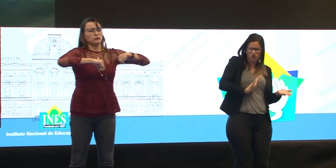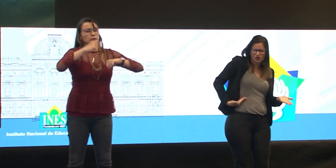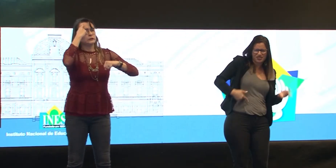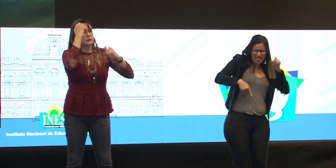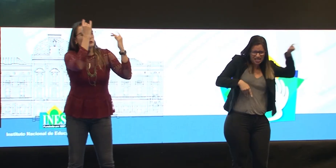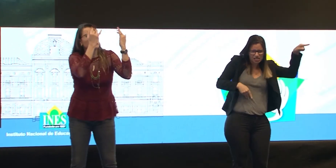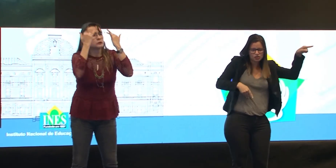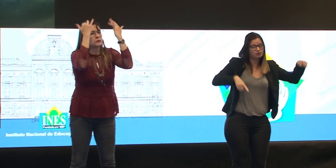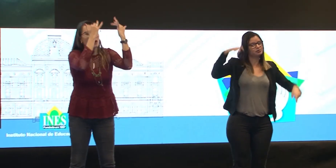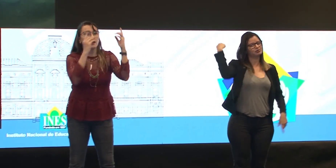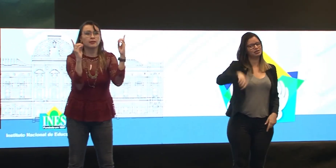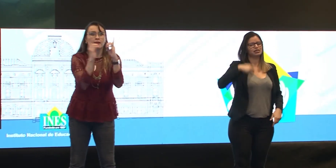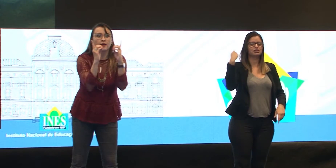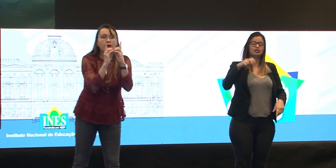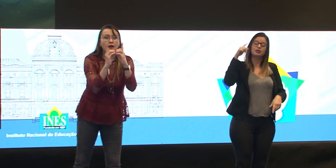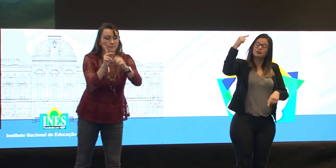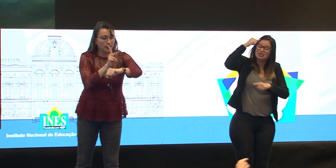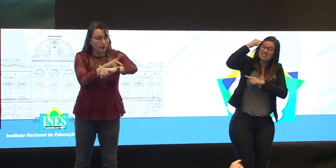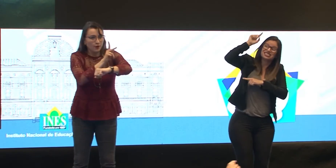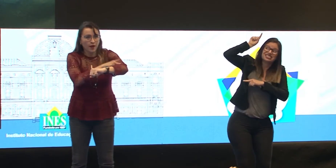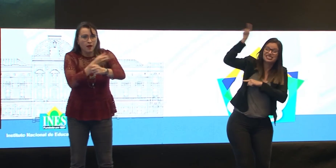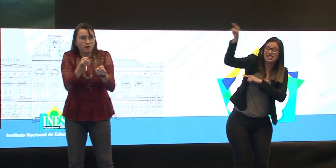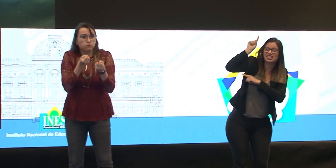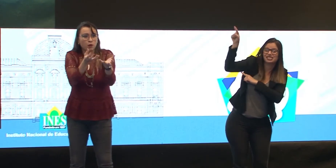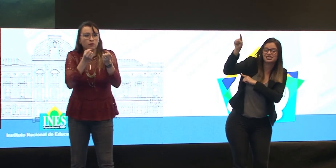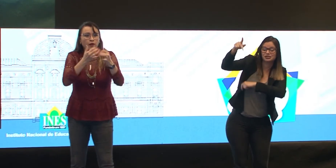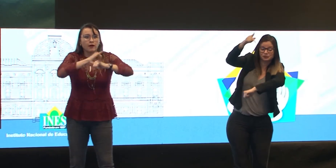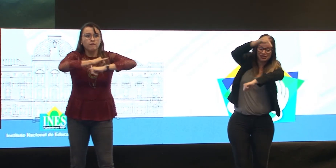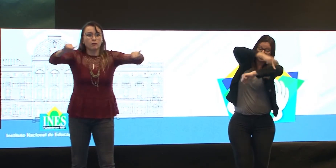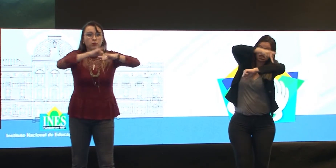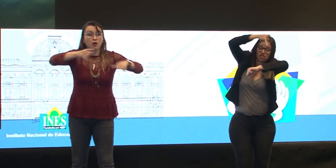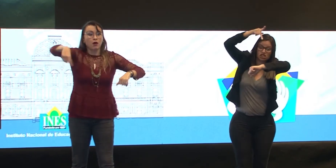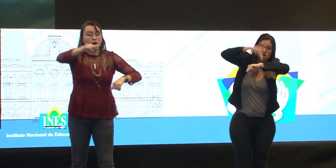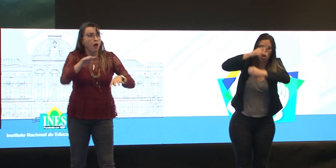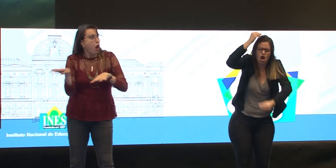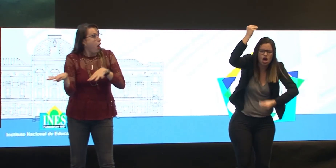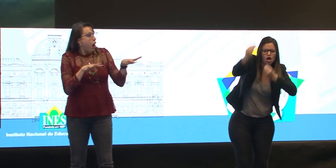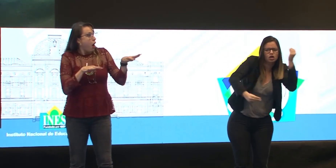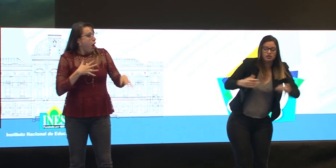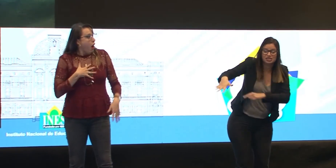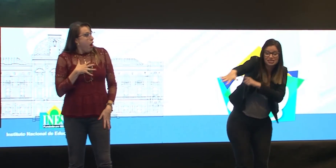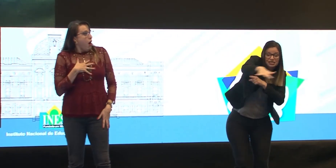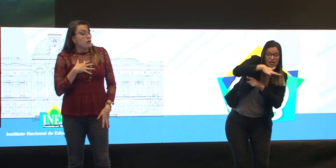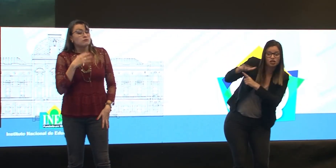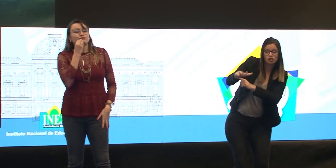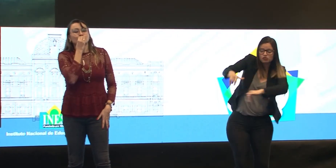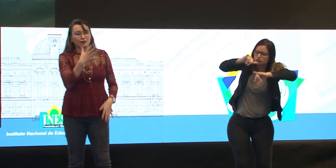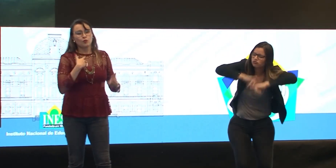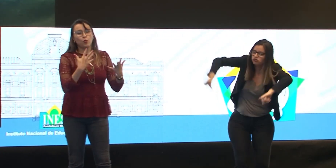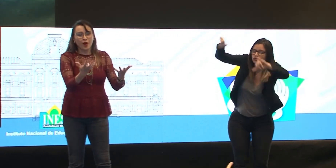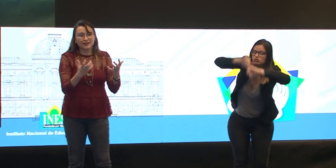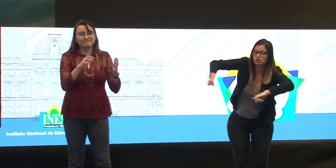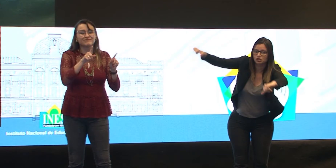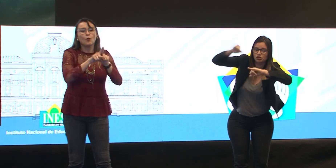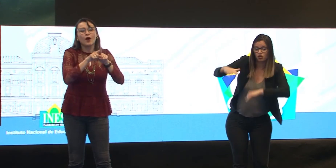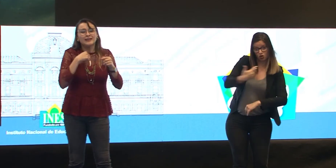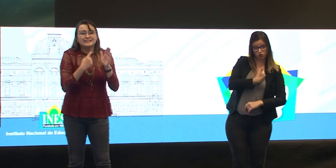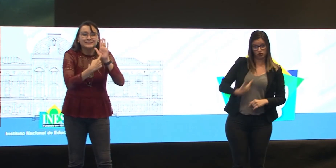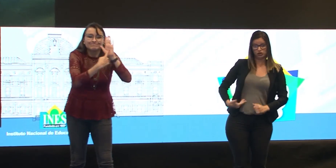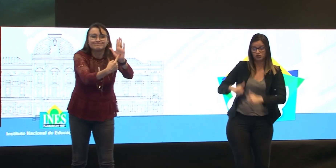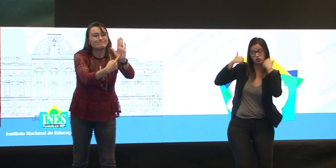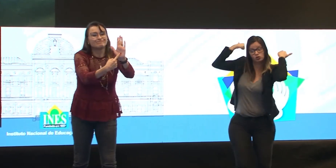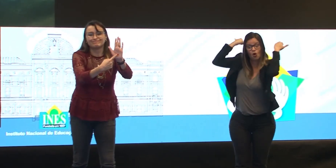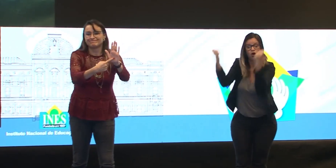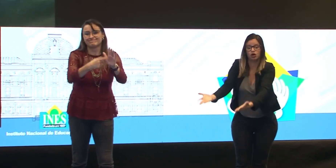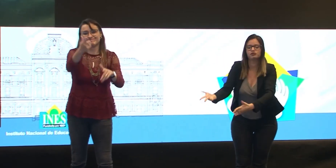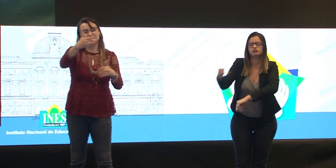No Instituto no Instituto para Educação de Surdos na Colômbia, a gente tem vários tipos